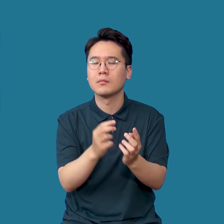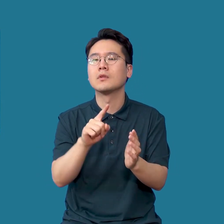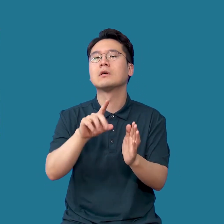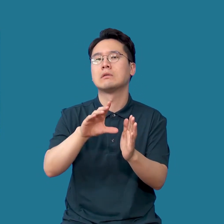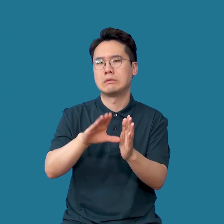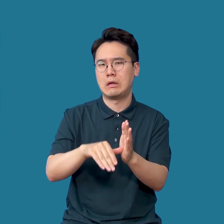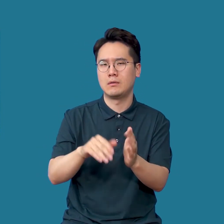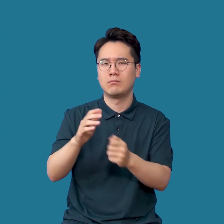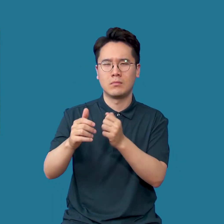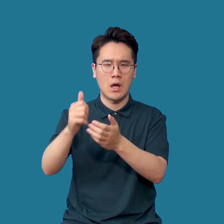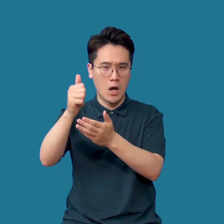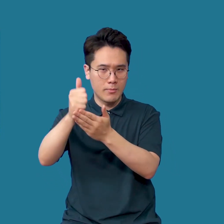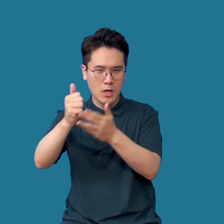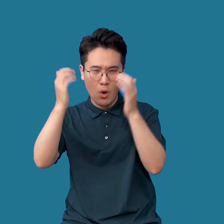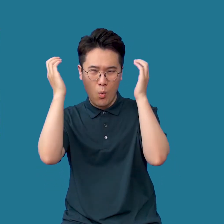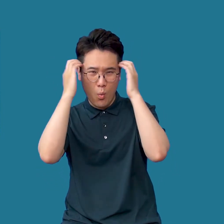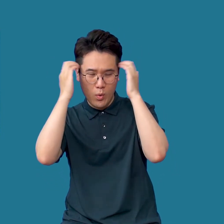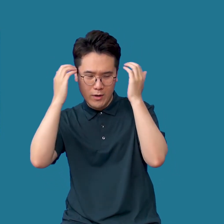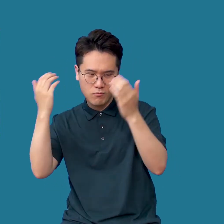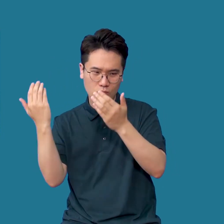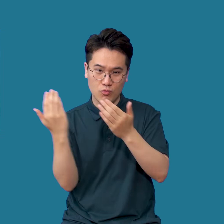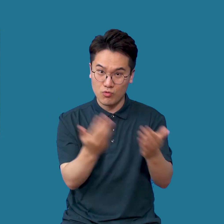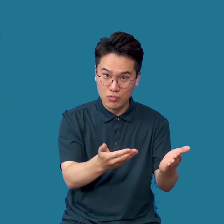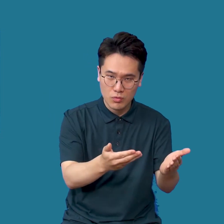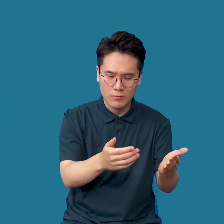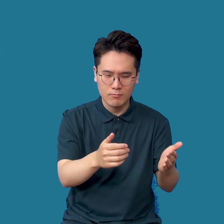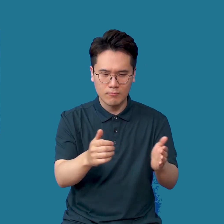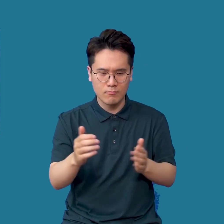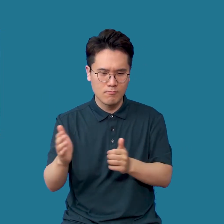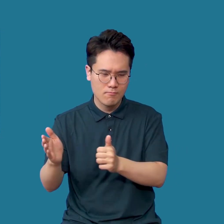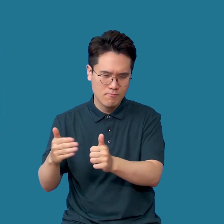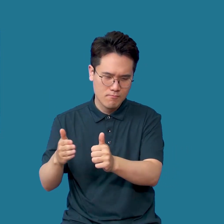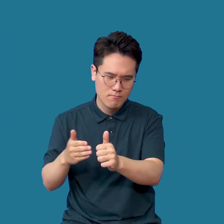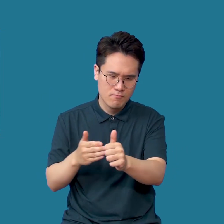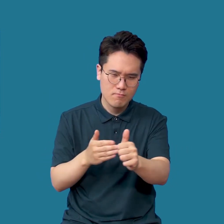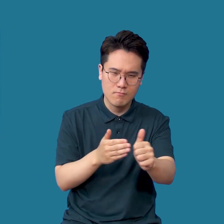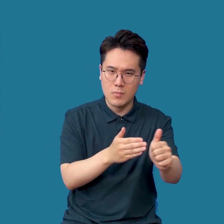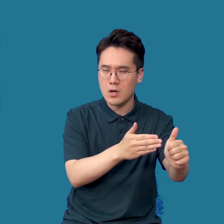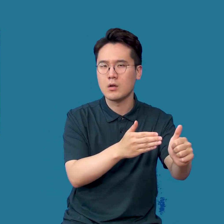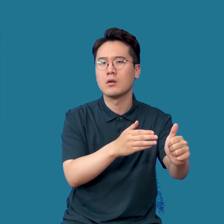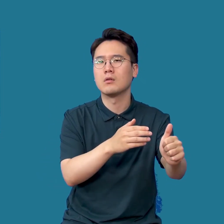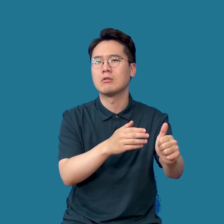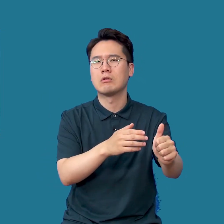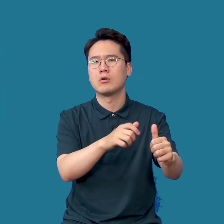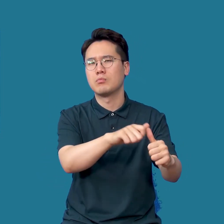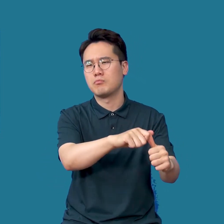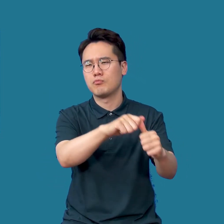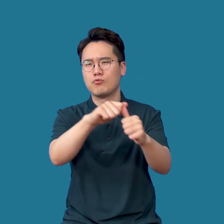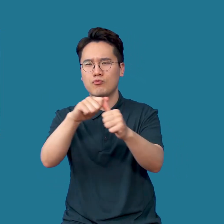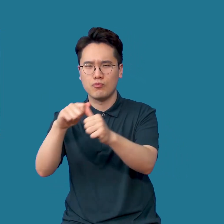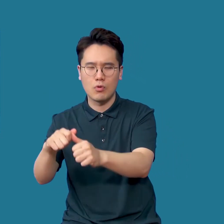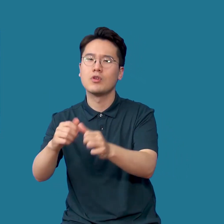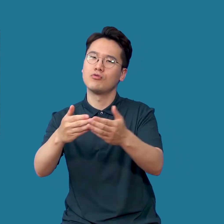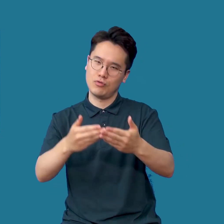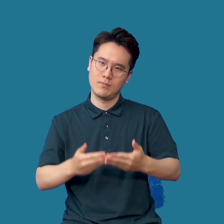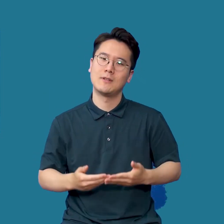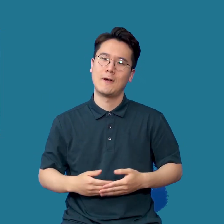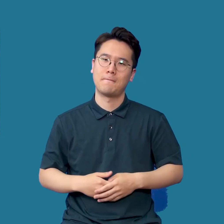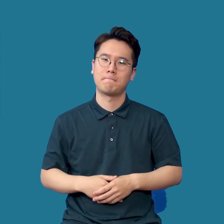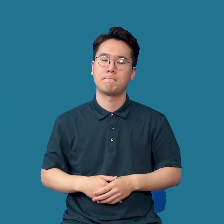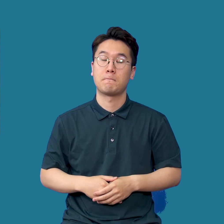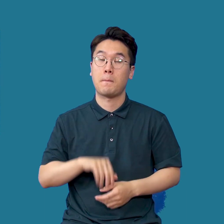고난을 통해서라도 그 사람을 돌이키십니다. 그 사람은 반드시 영화에 이르게 돼 있는 사람이기